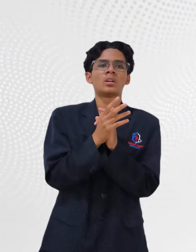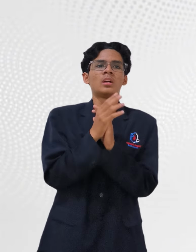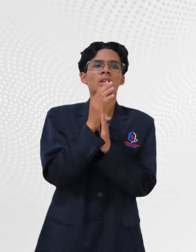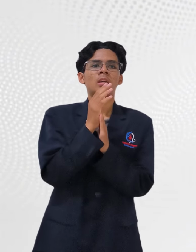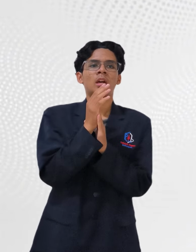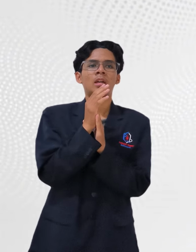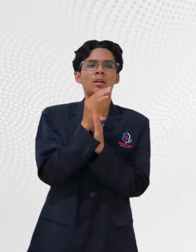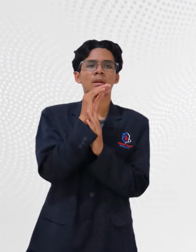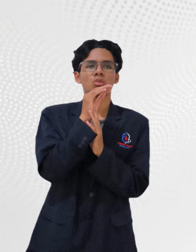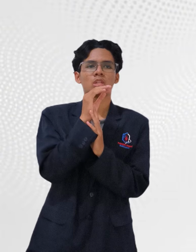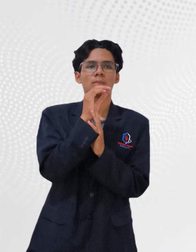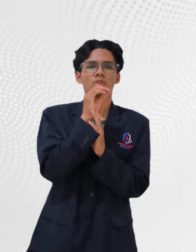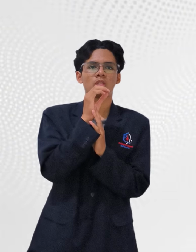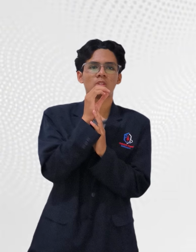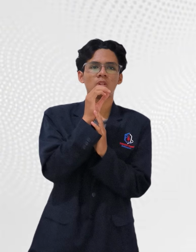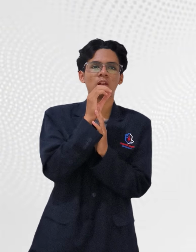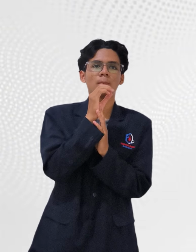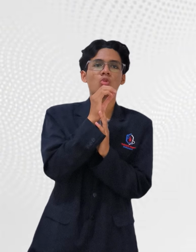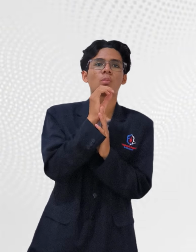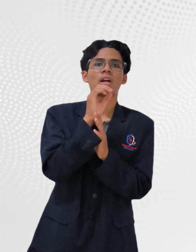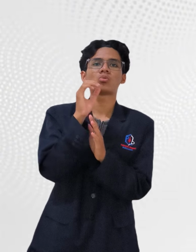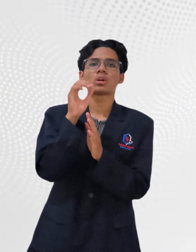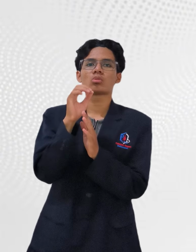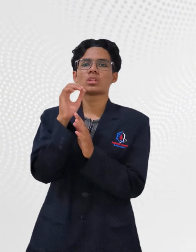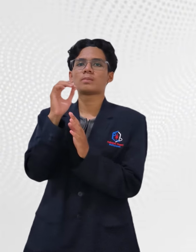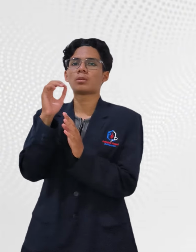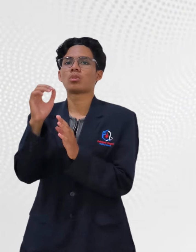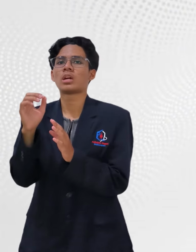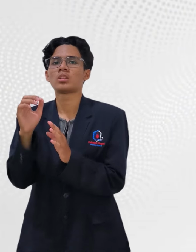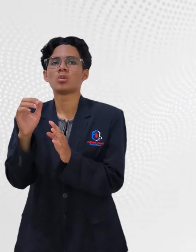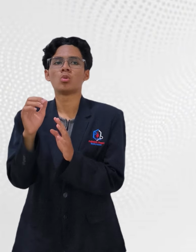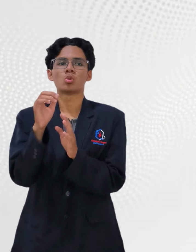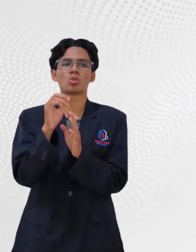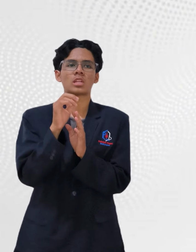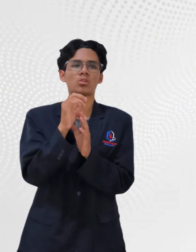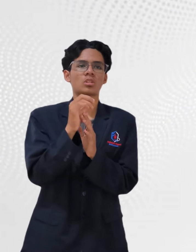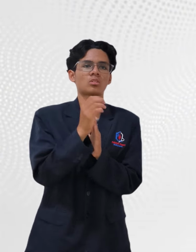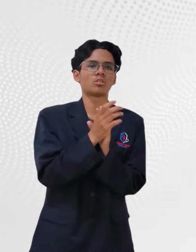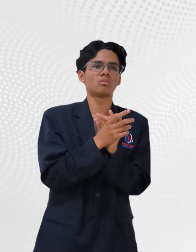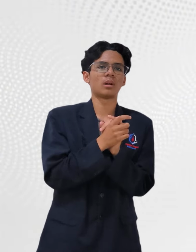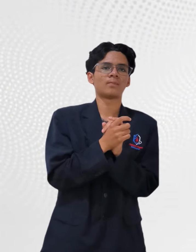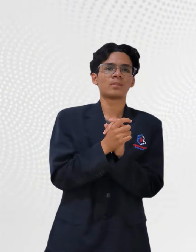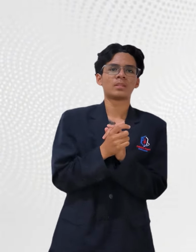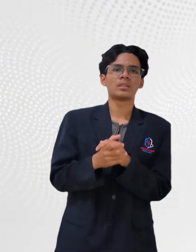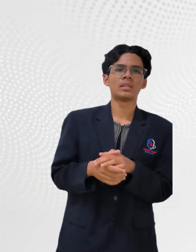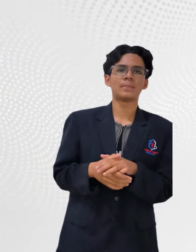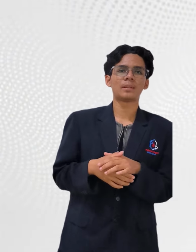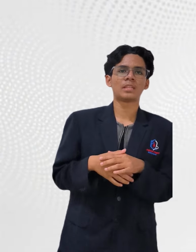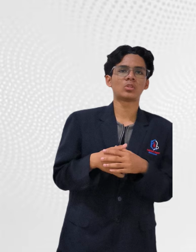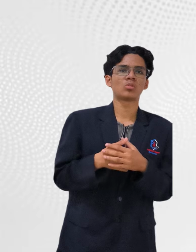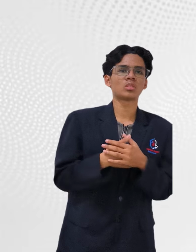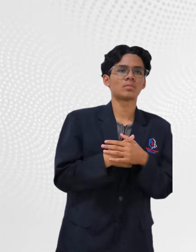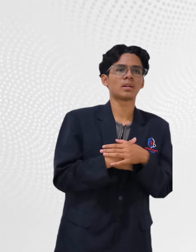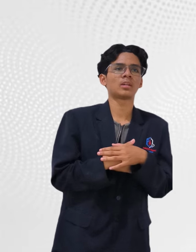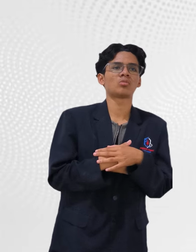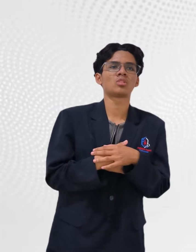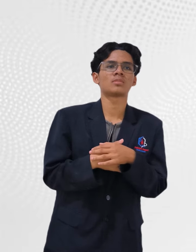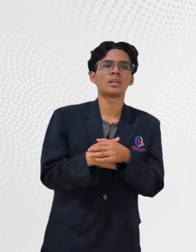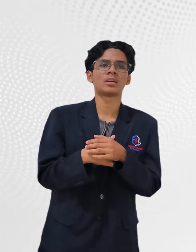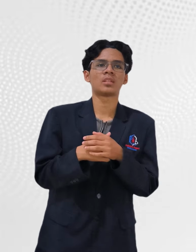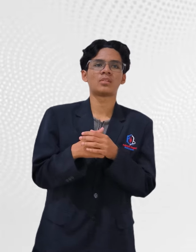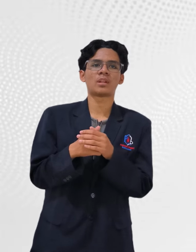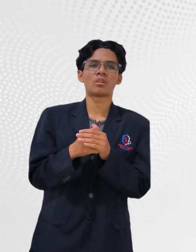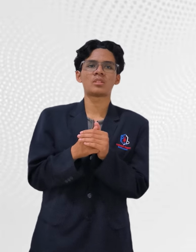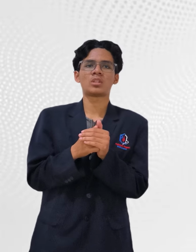periode yang maksudnya periode itu ada merupakan waktu yang diperlukan untuk satu siklus gelombang dan dapat dihitung sebagai